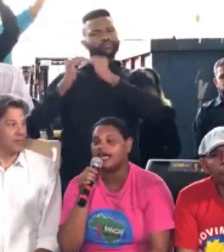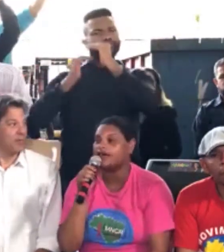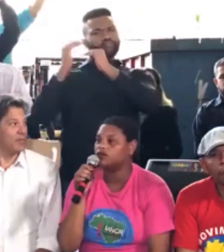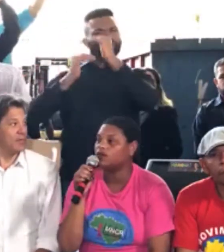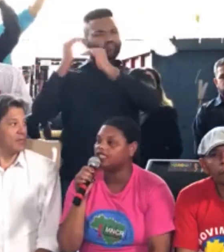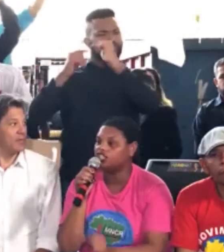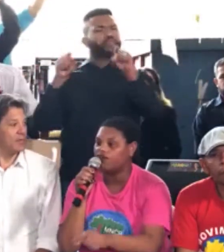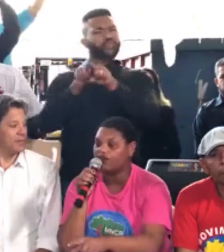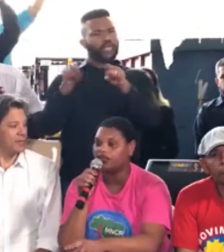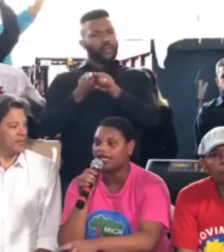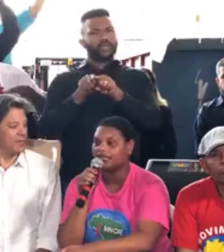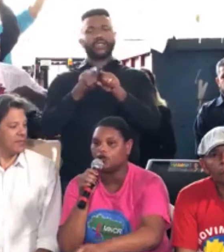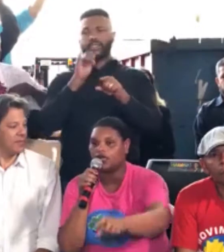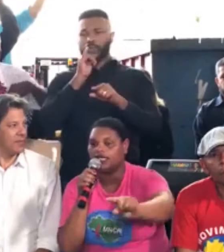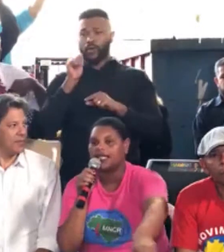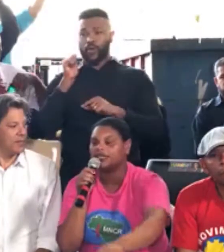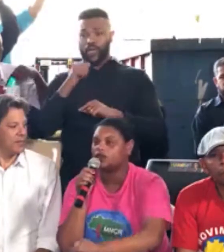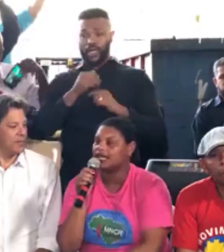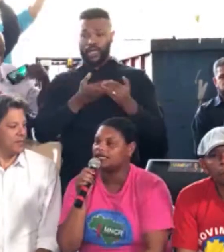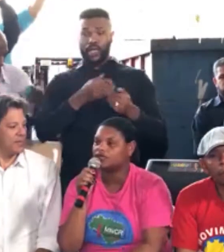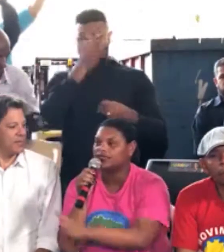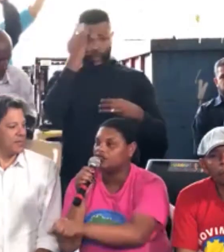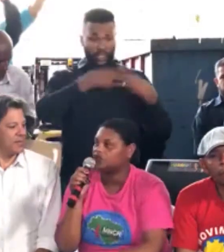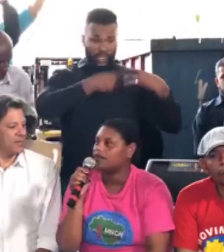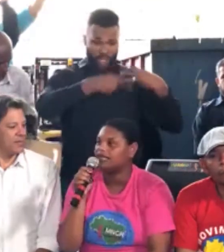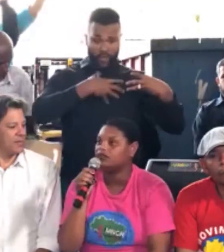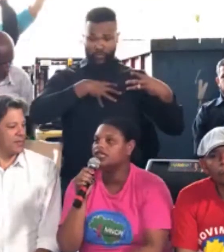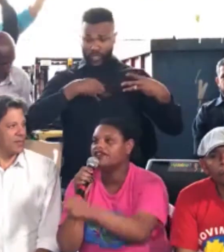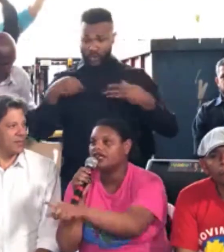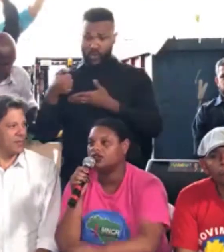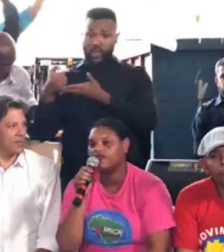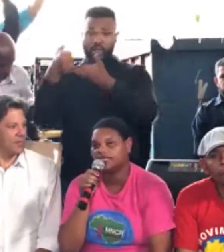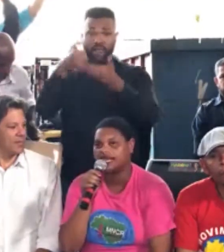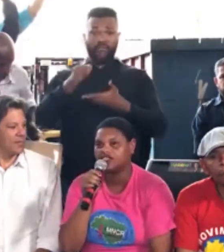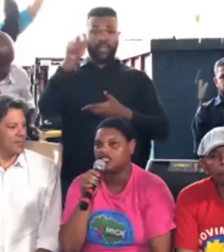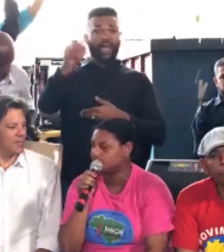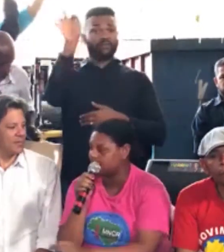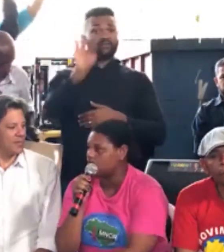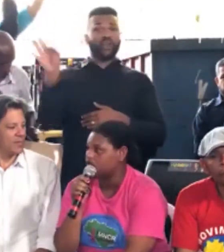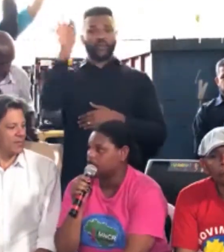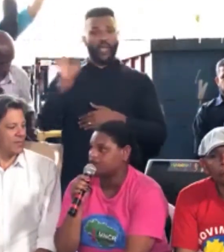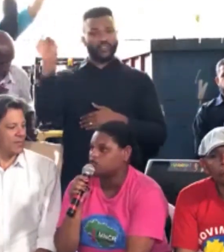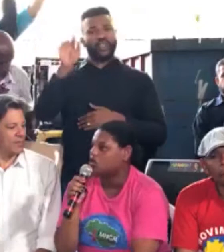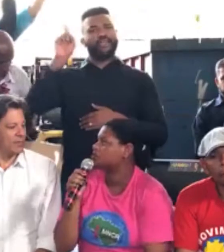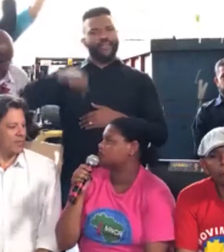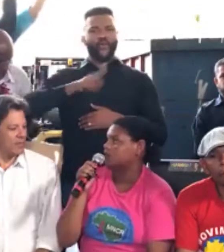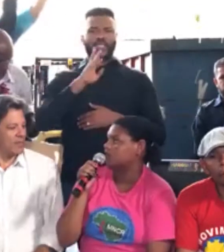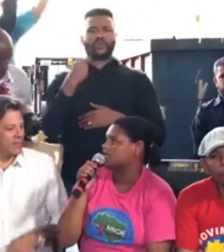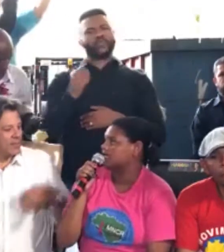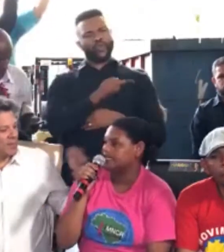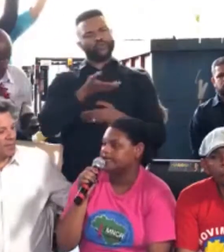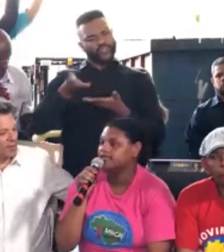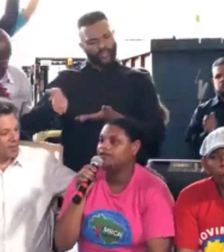trazer, tirar o filho da catadora lá da sua casa enquanto ela está no lixão trabalhando, levar até a universidade. Isso é um reconhecimento nosso do